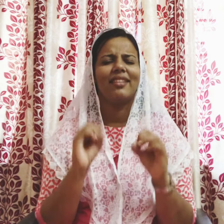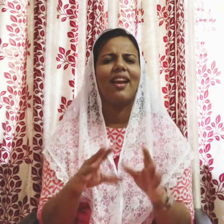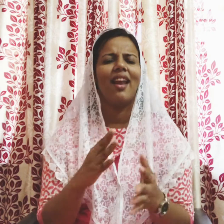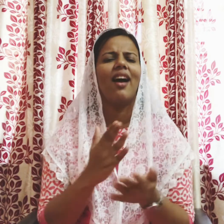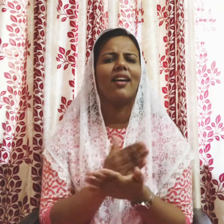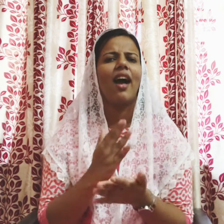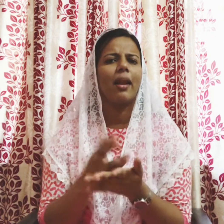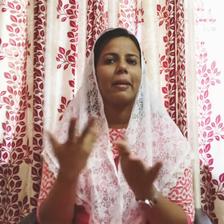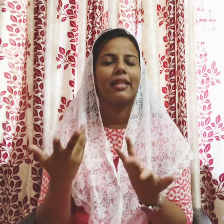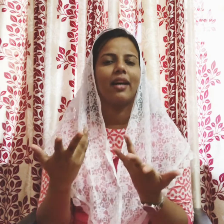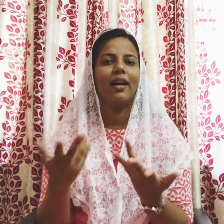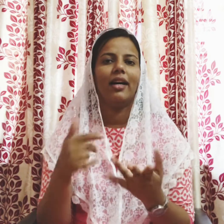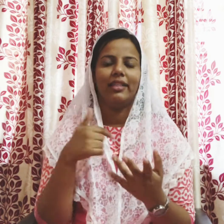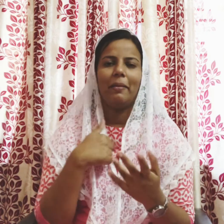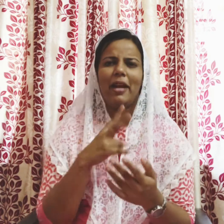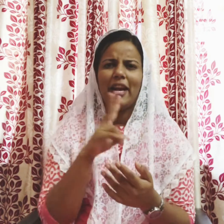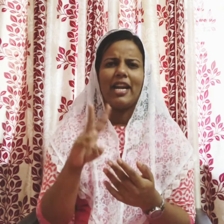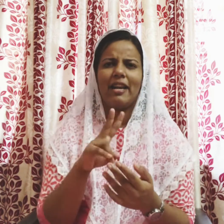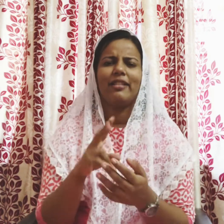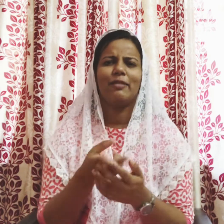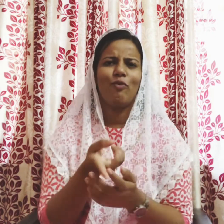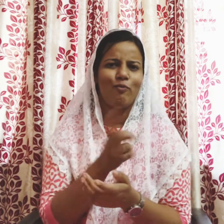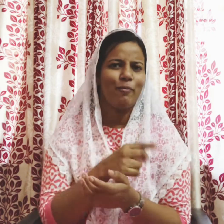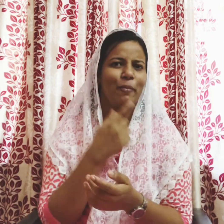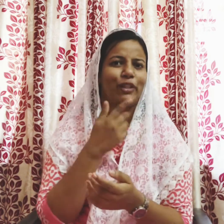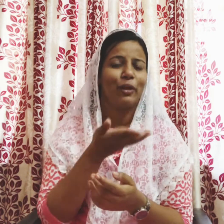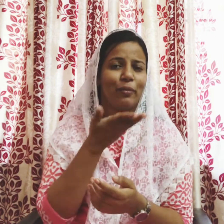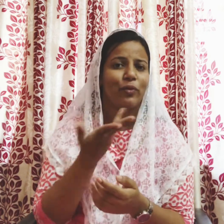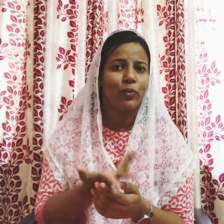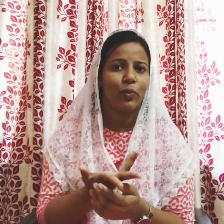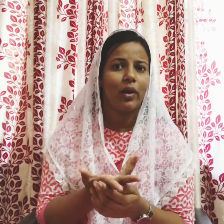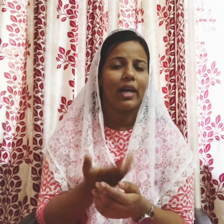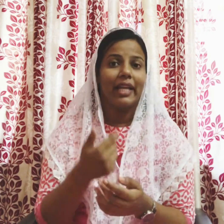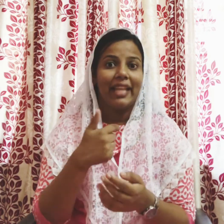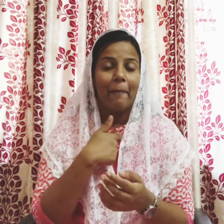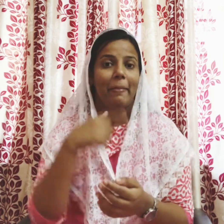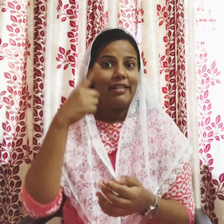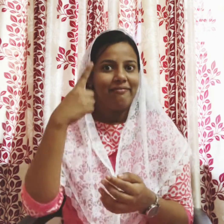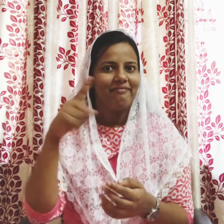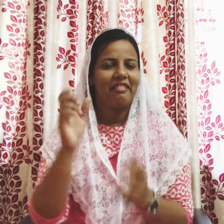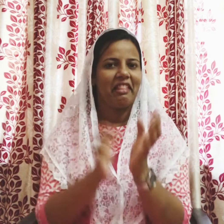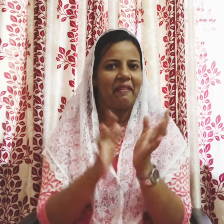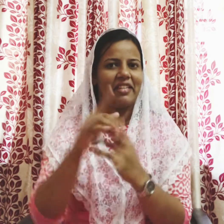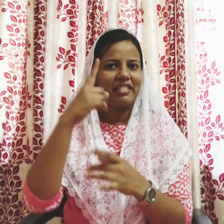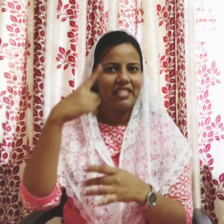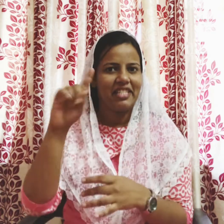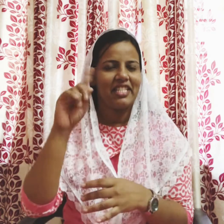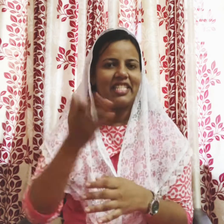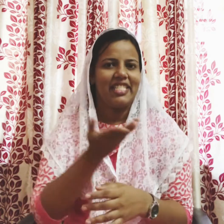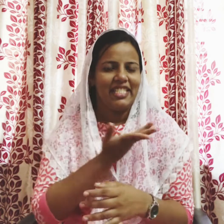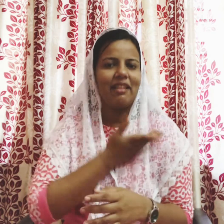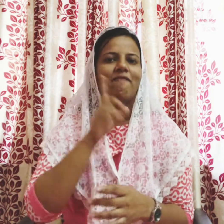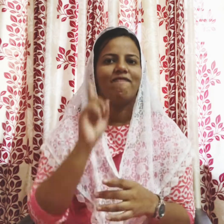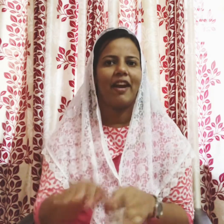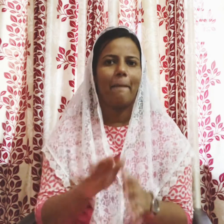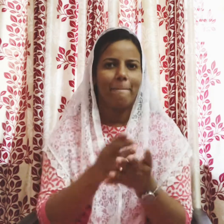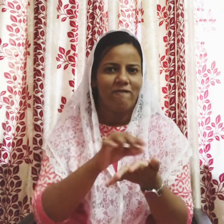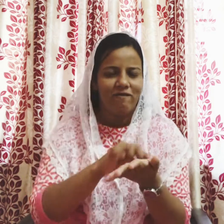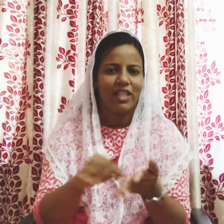കഴിയുന്നില്ല എന്ന് ചോദിച്ചാൽ, നമ്മൾ ഈ രണ്ട് ദിവസം മുമ്പ് പറഞ്ഞതുപോലെ നമ്മൾ നീതിയെ ഇഷ്ടപ്പെടുന്നവരായിരിക്കും. ദൈവവചനപ്രകാരം നമ്മുടെ മനസ്സിനെ നമ്മൾ